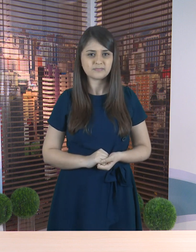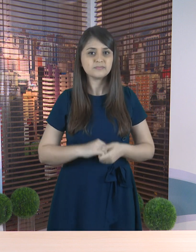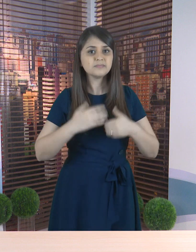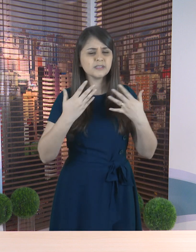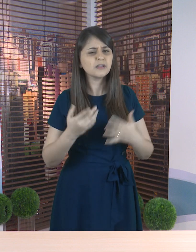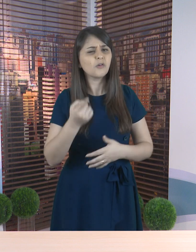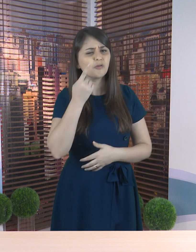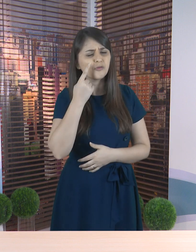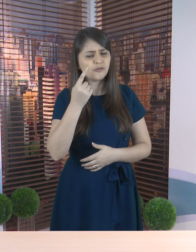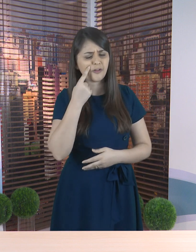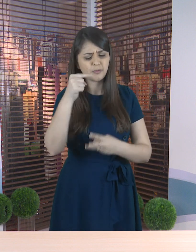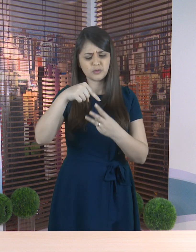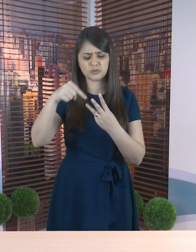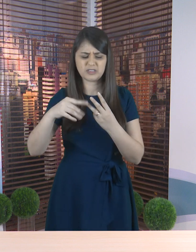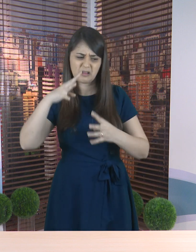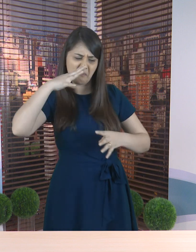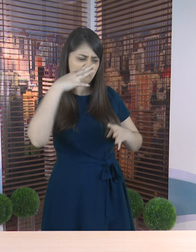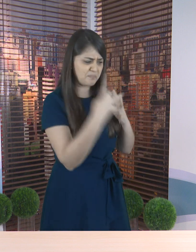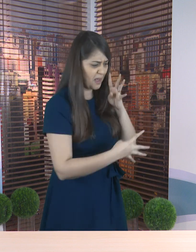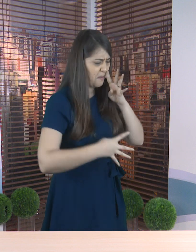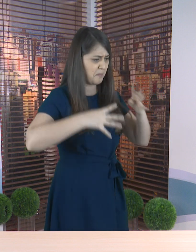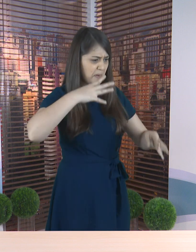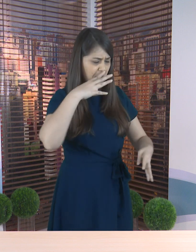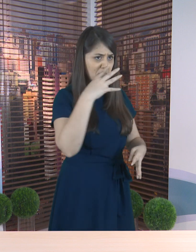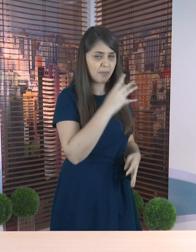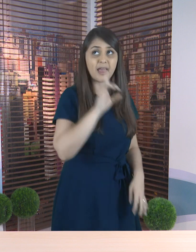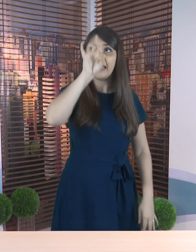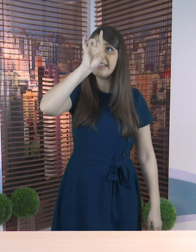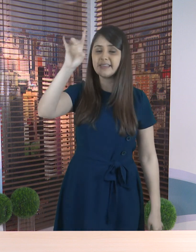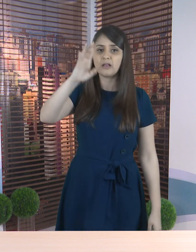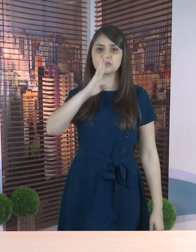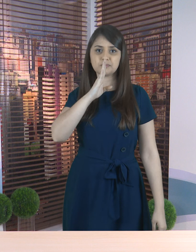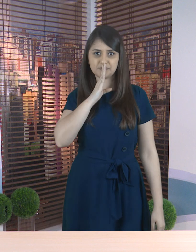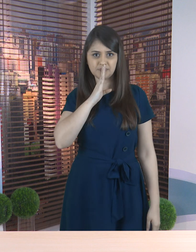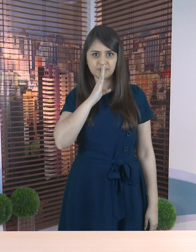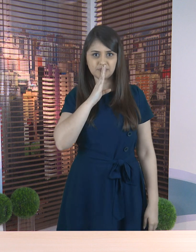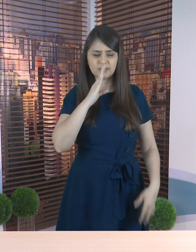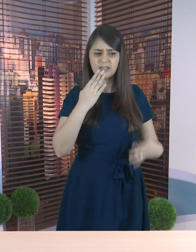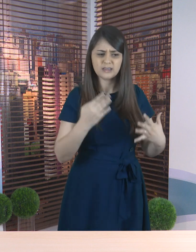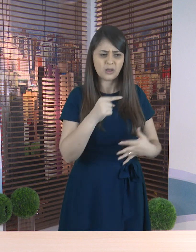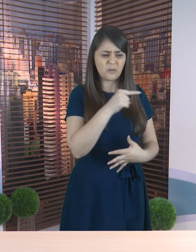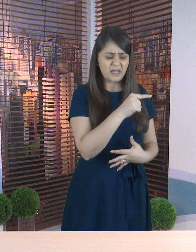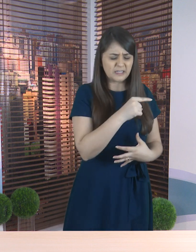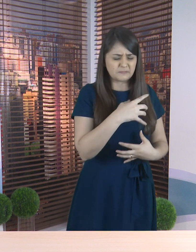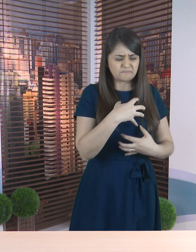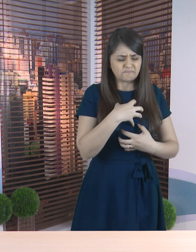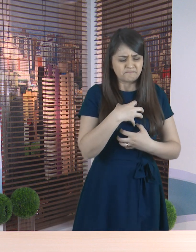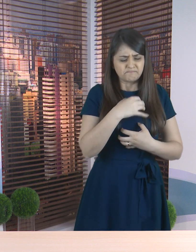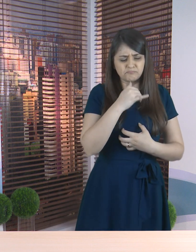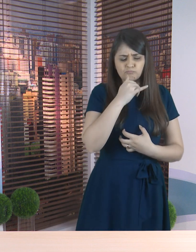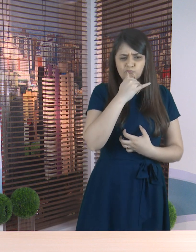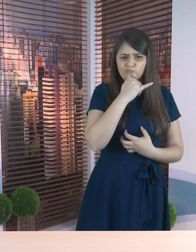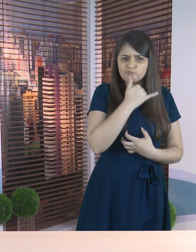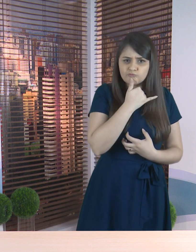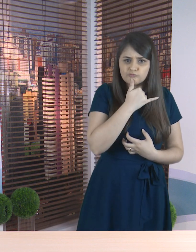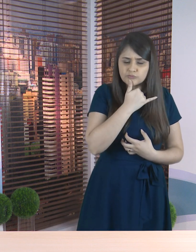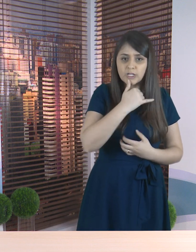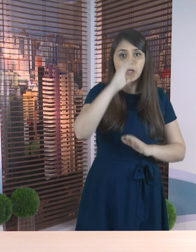capítulos 12 a 13. Ele manifesta de vez toda a condição humana. O justo